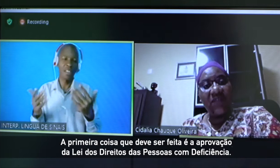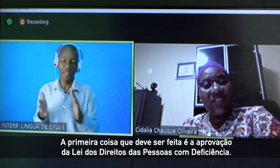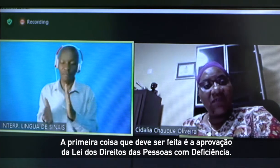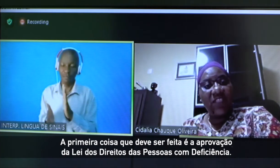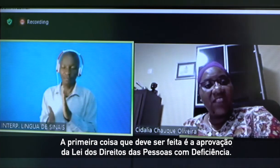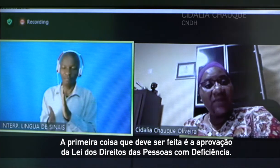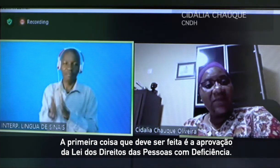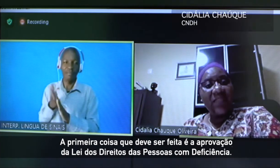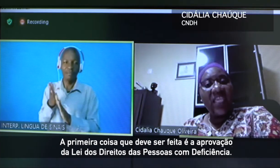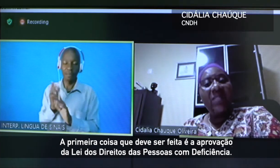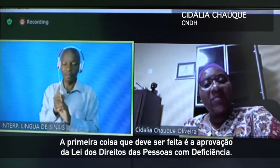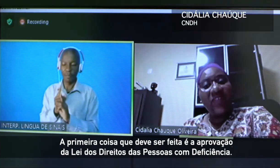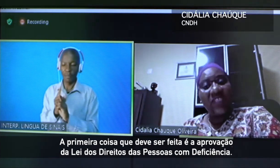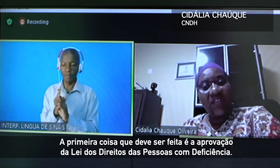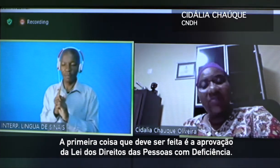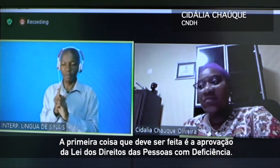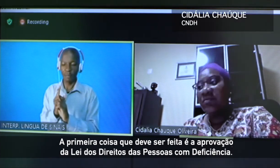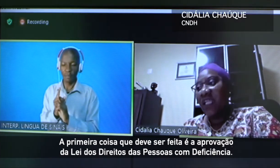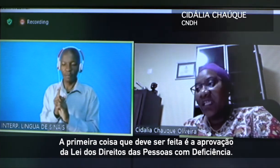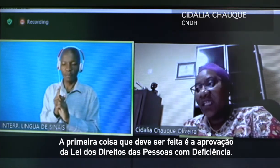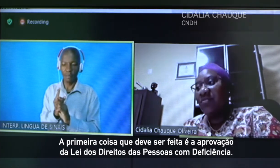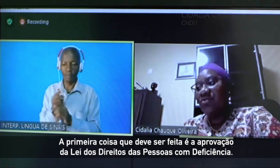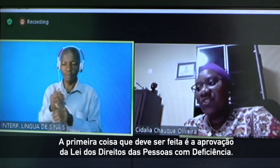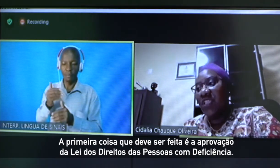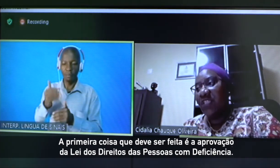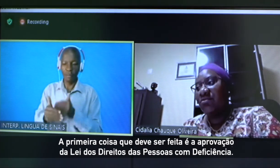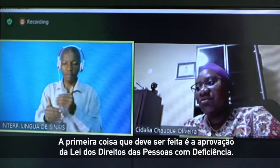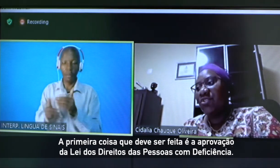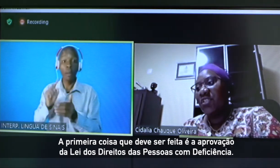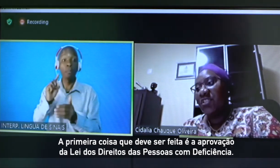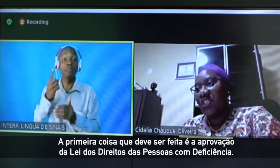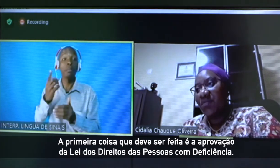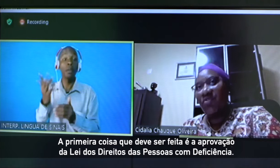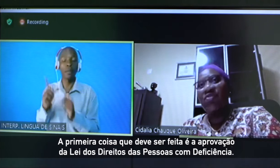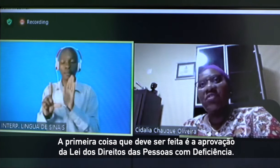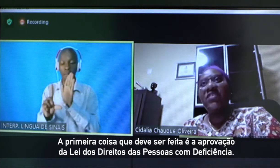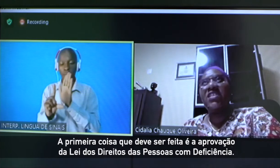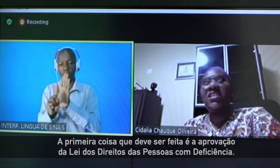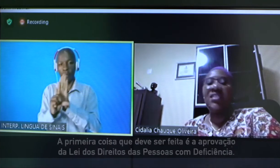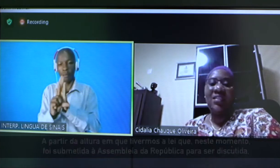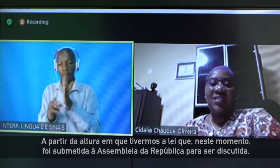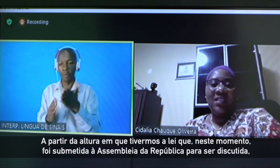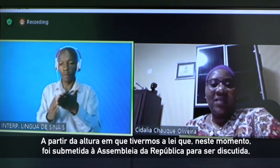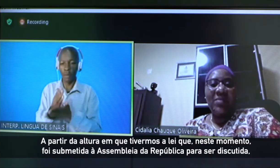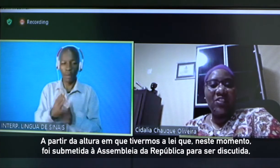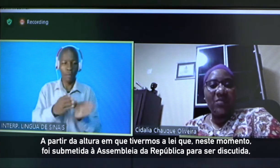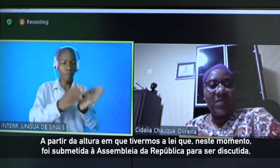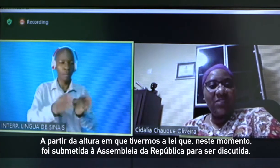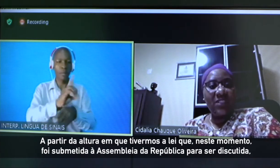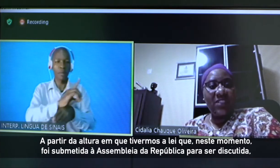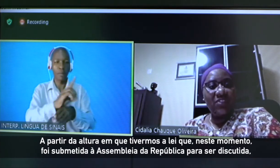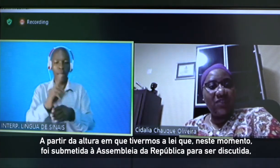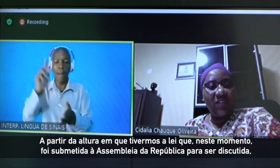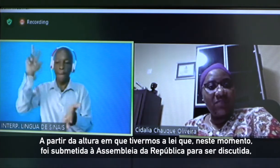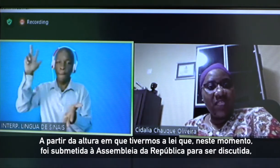que deve ser feita é a aprovação da lei dos direitos das pessoas com deficiência. A partir do momento